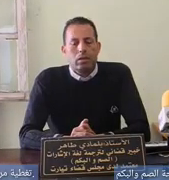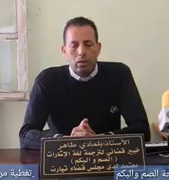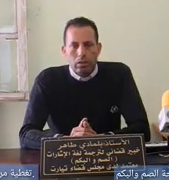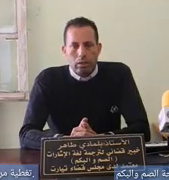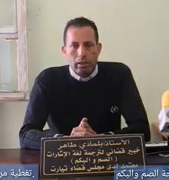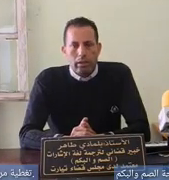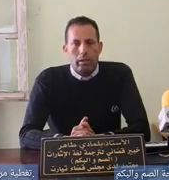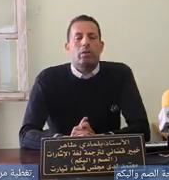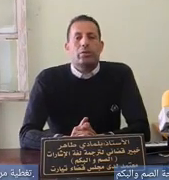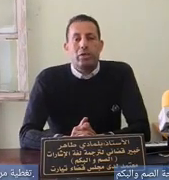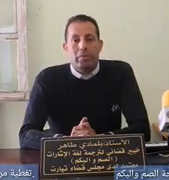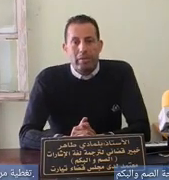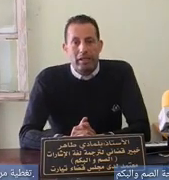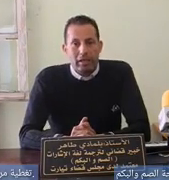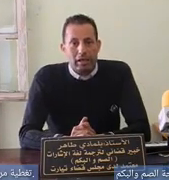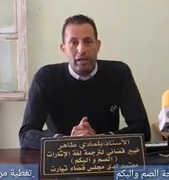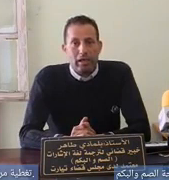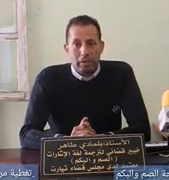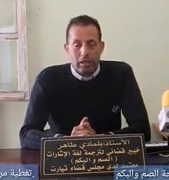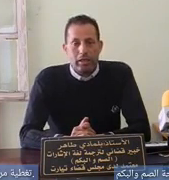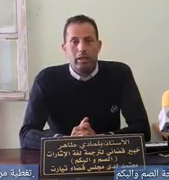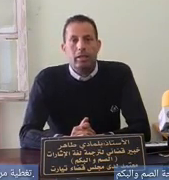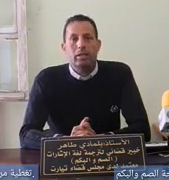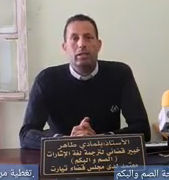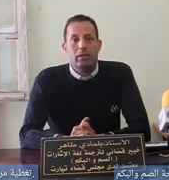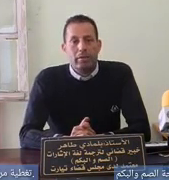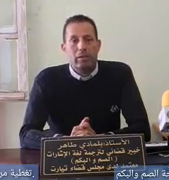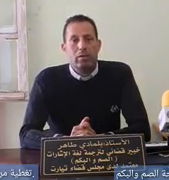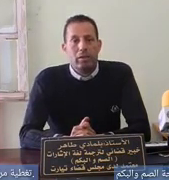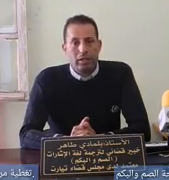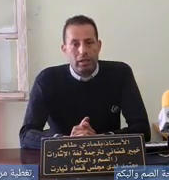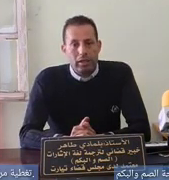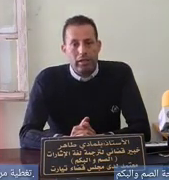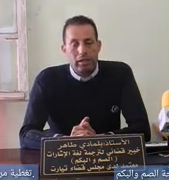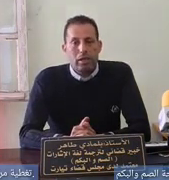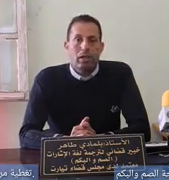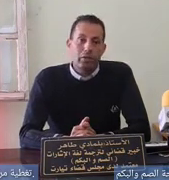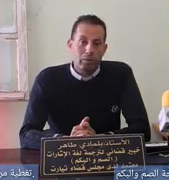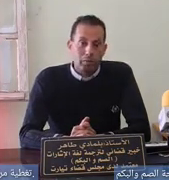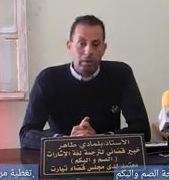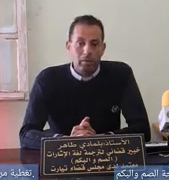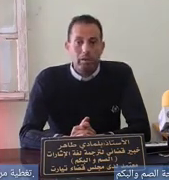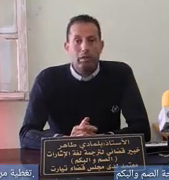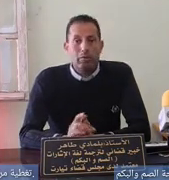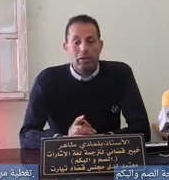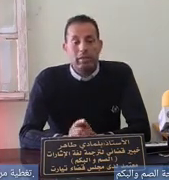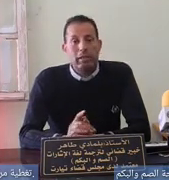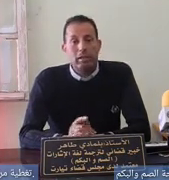الأستاذ بالمادي الطاهر خبير قضاء ترجمة لغة إشارات للصم والبخم معتمد لدى مجلس قضاء تيرت.